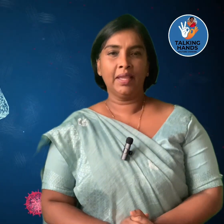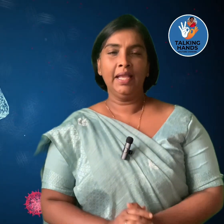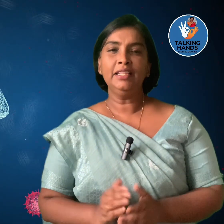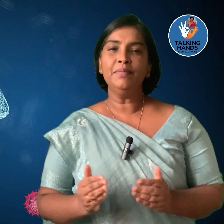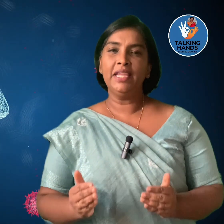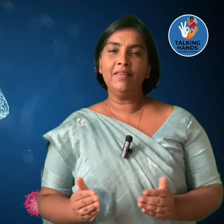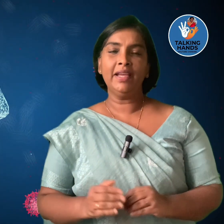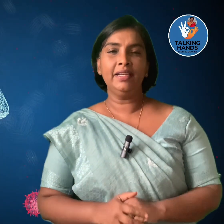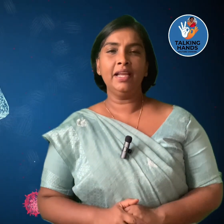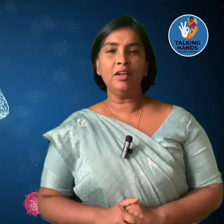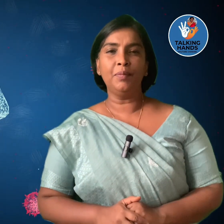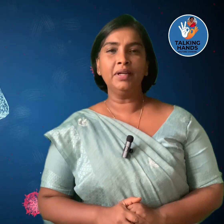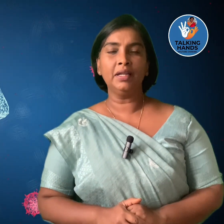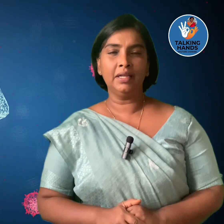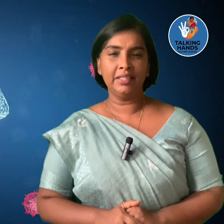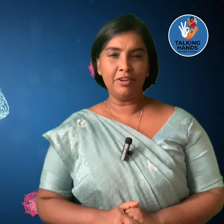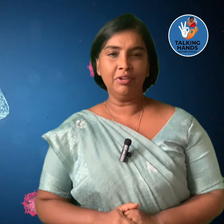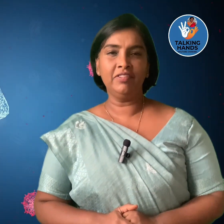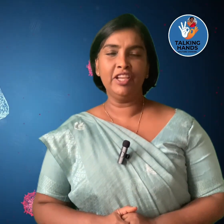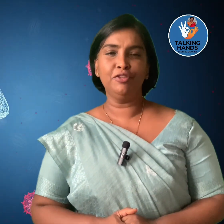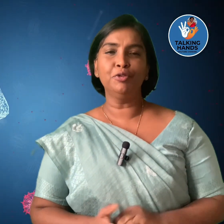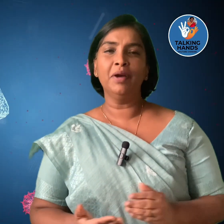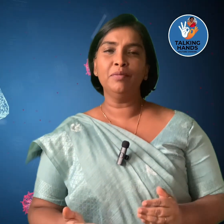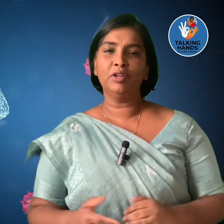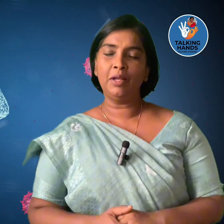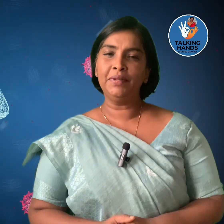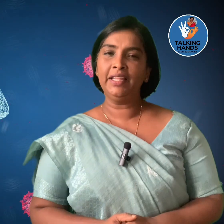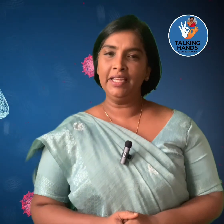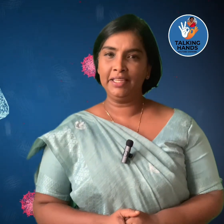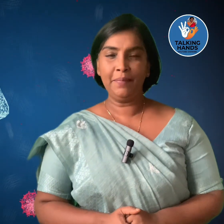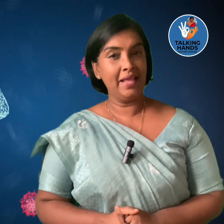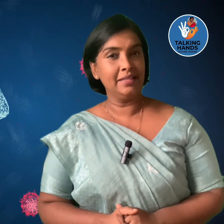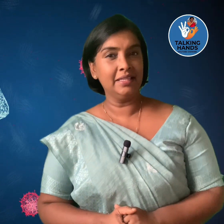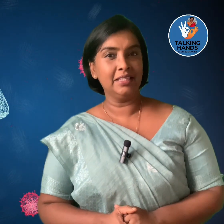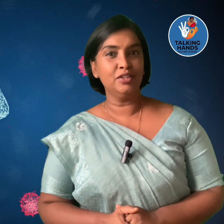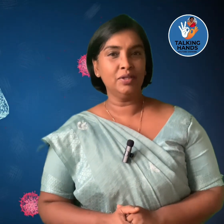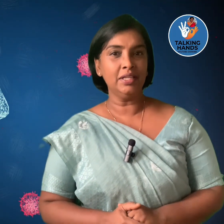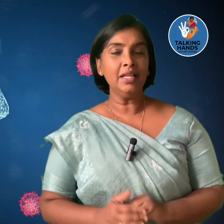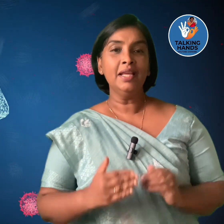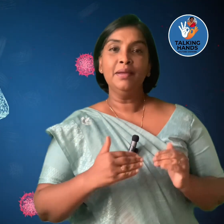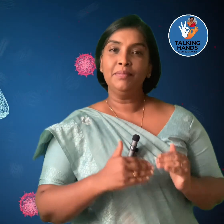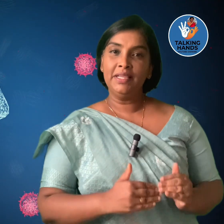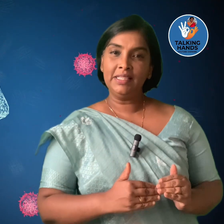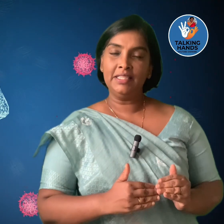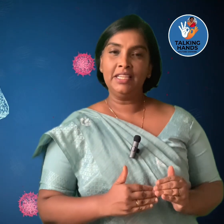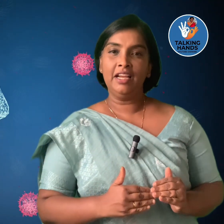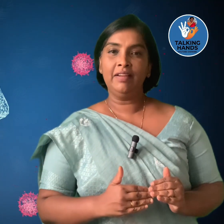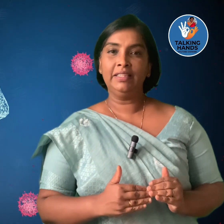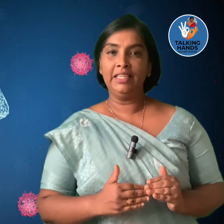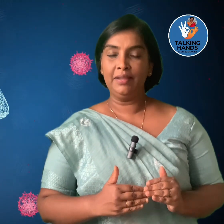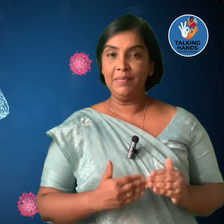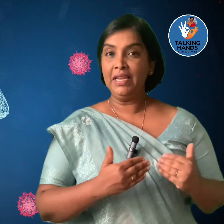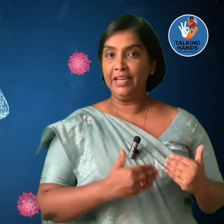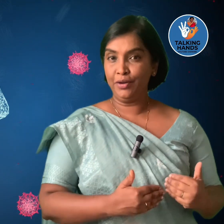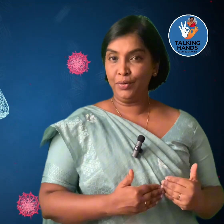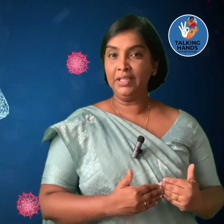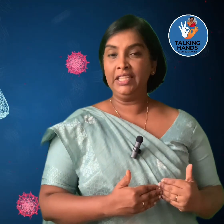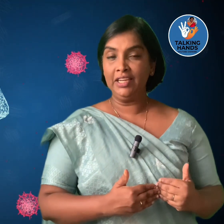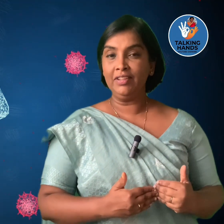ඉතින් මේවා ගැන නම් අප දැනුවත් විය යුතුමයි. මොකද අපි කෙනෙක්ට පැහැදිලි කරනකොට මේ සංඥාවල් මේ ලෙඩ රෝග තියනවාද කියන